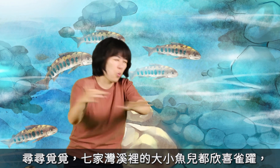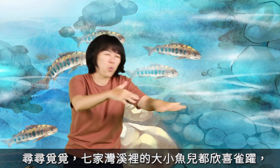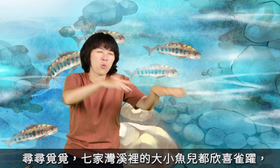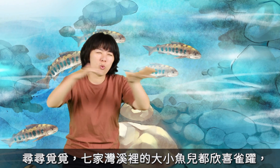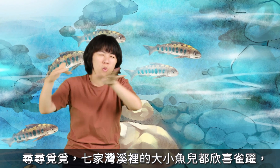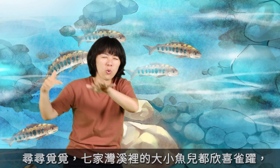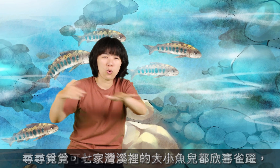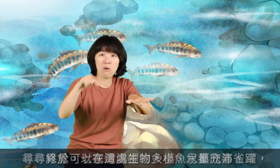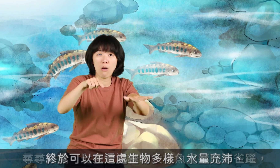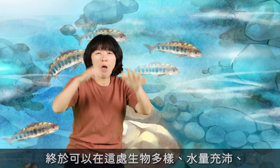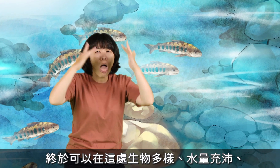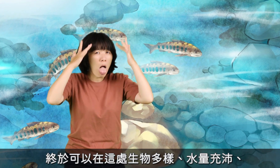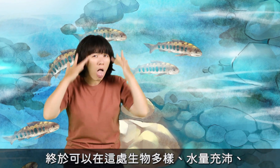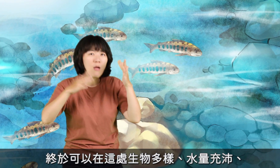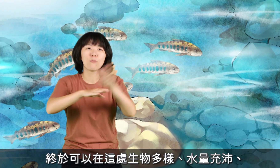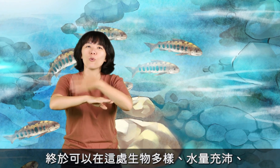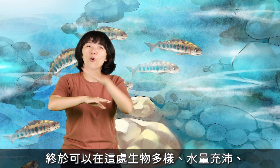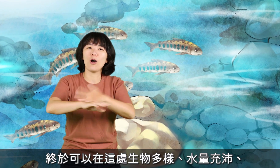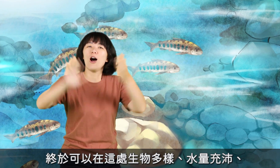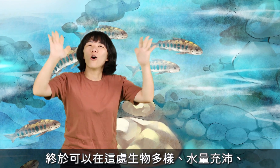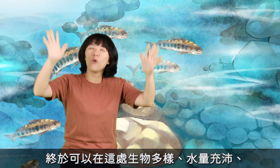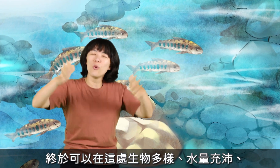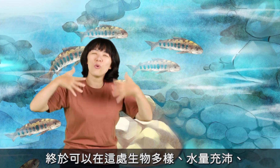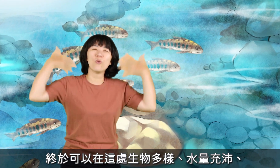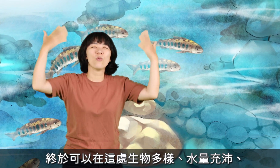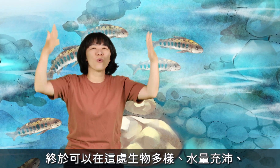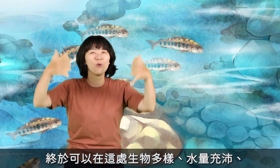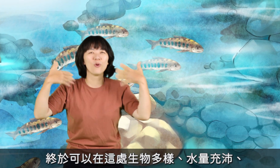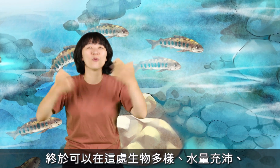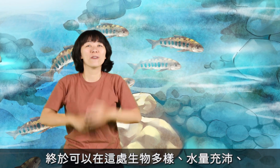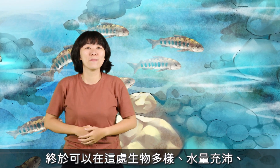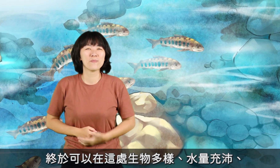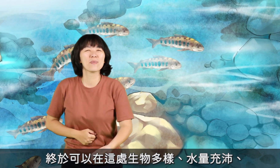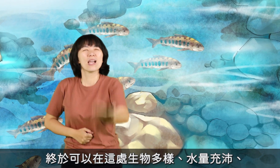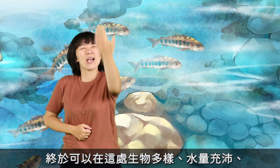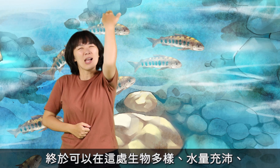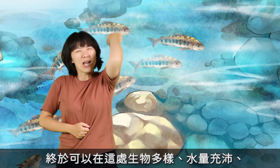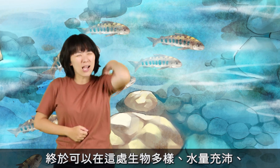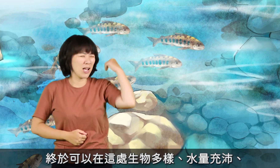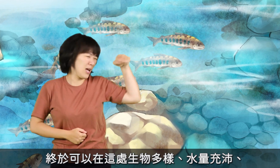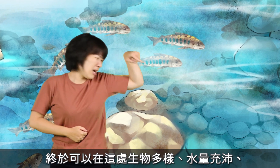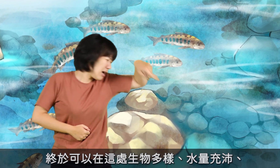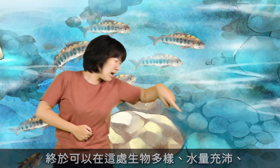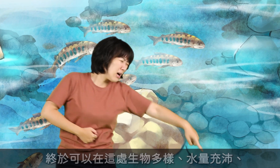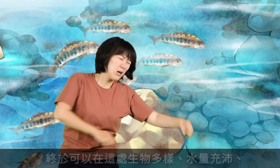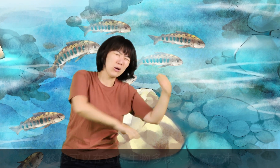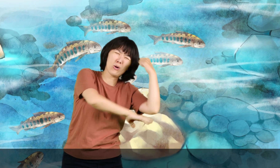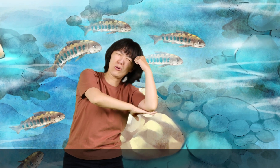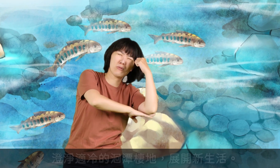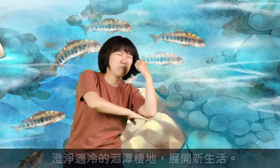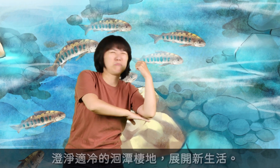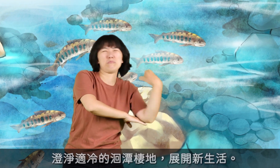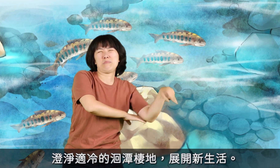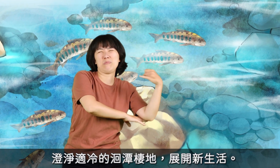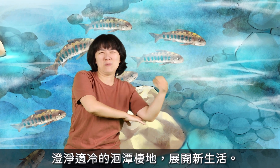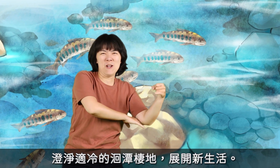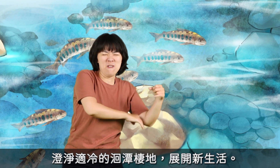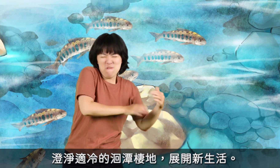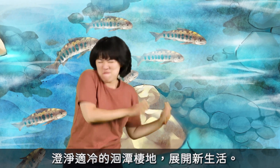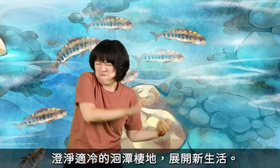跃，终于可以在这处生物多样、水量充沛、沉浸世人的回潭